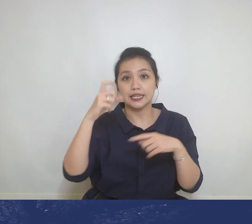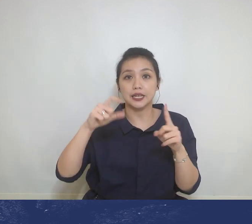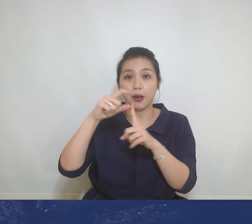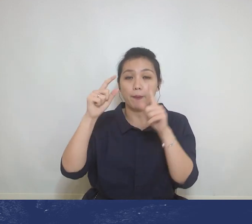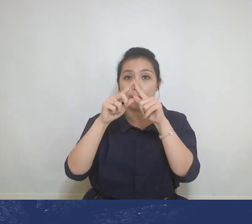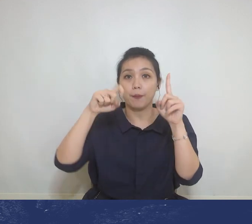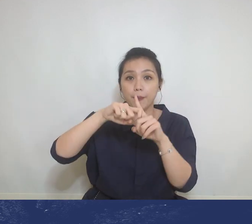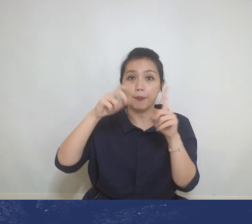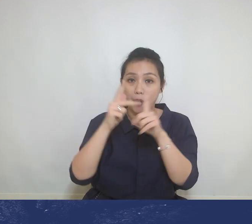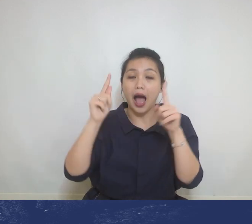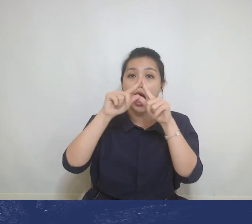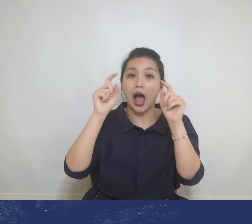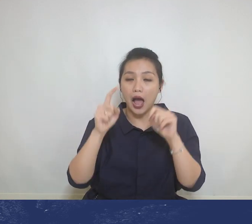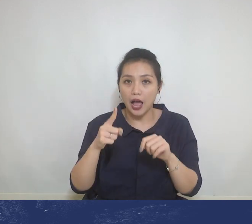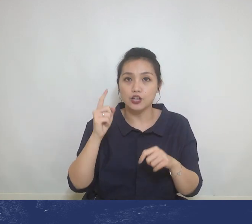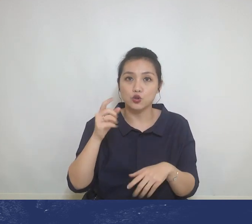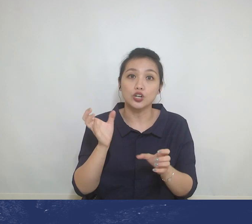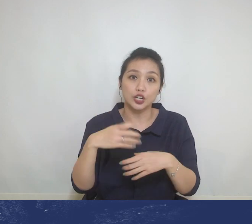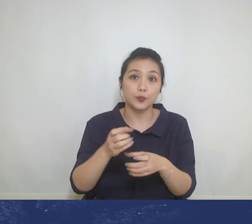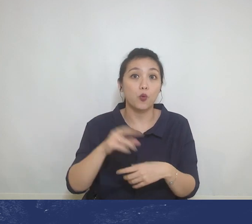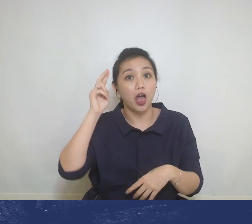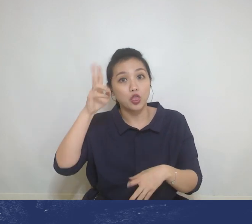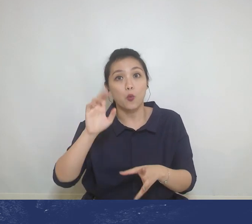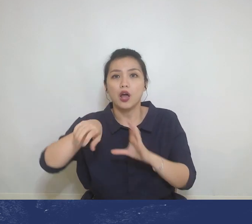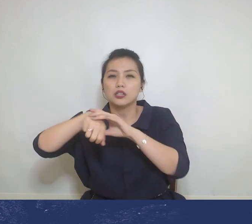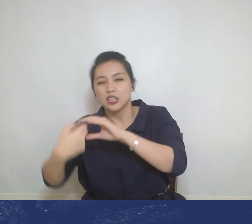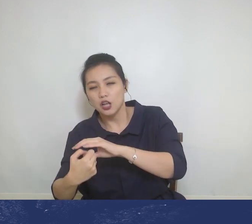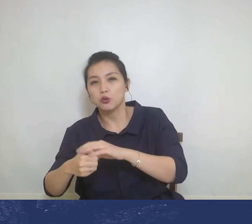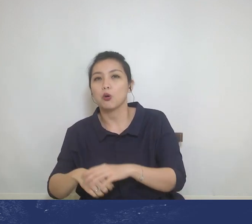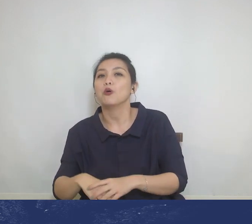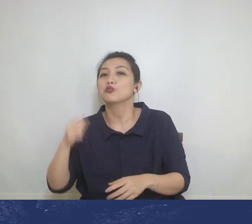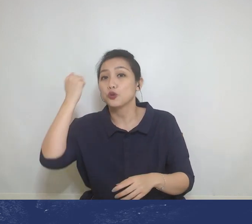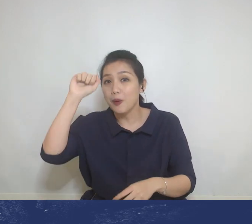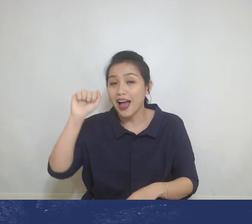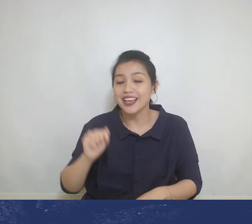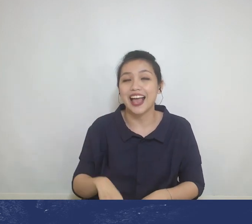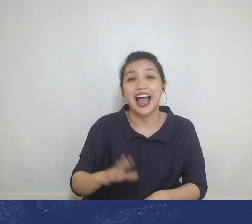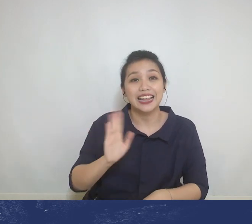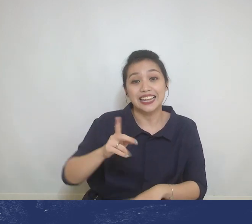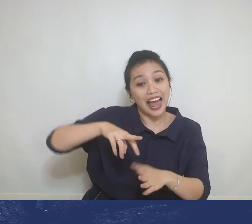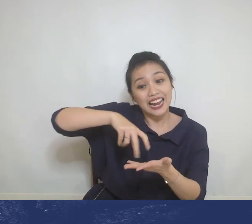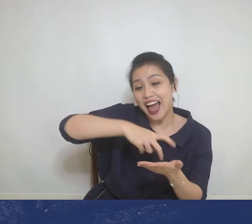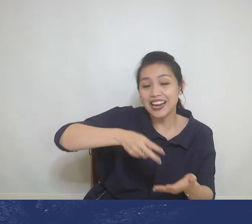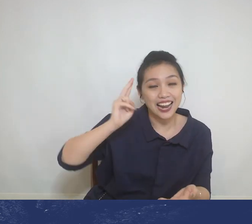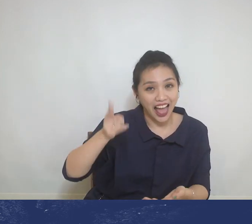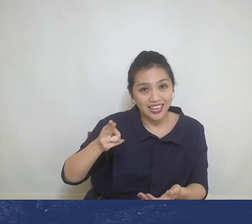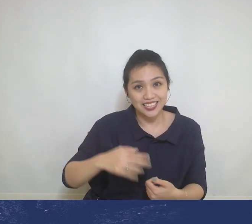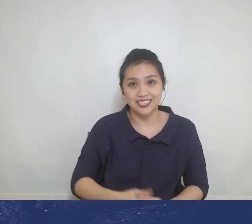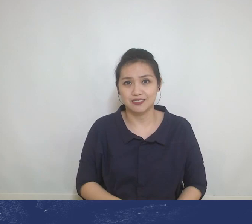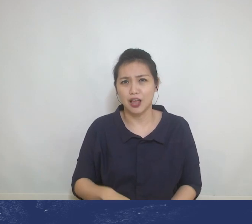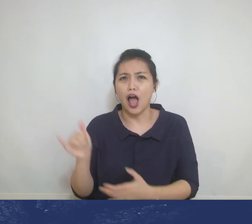sendi pangkal pahanya itu dibuat terplecok supaya dia itu tidak bisa lari lagi. Yakub ini seumur